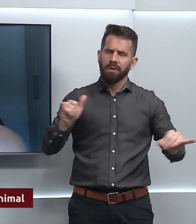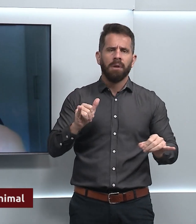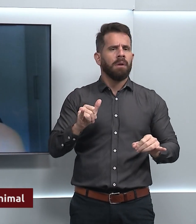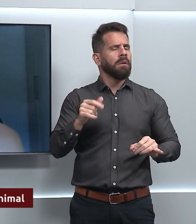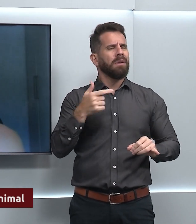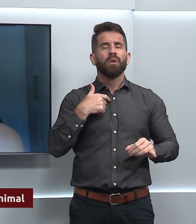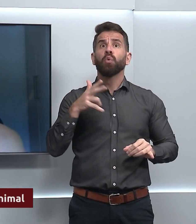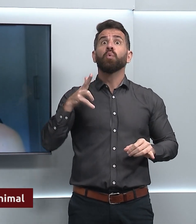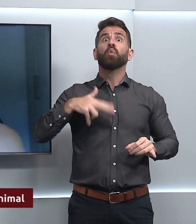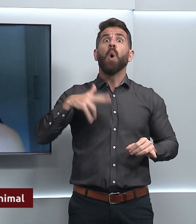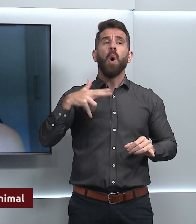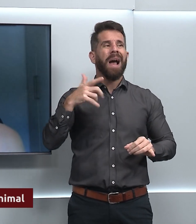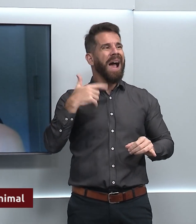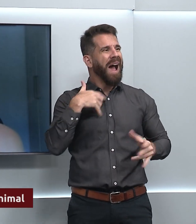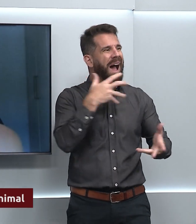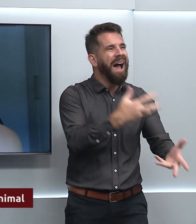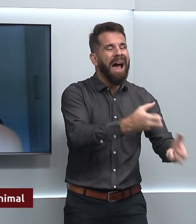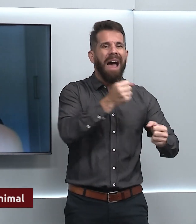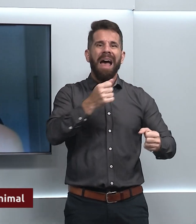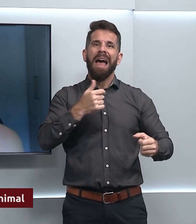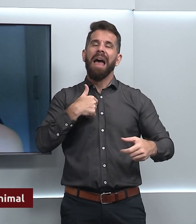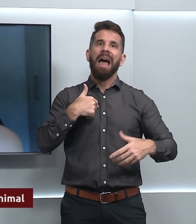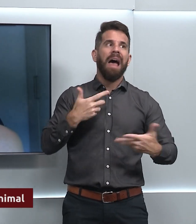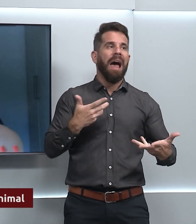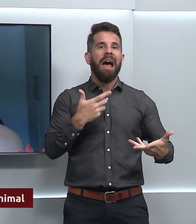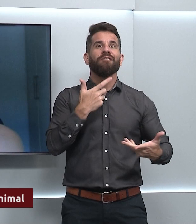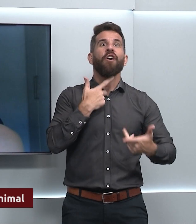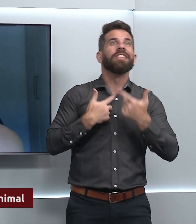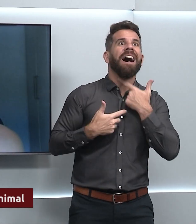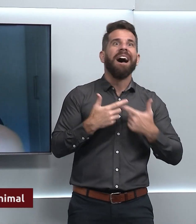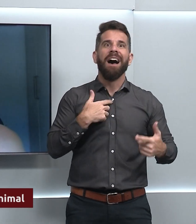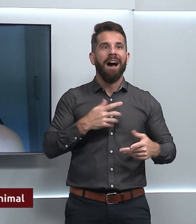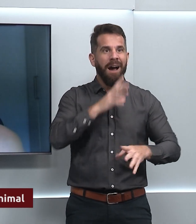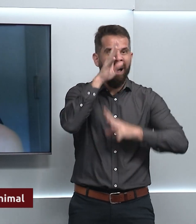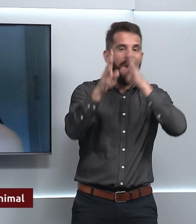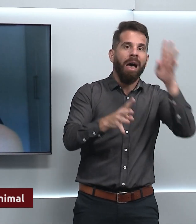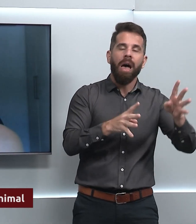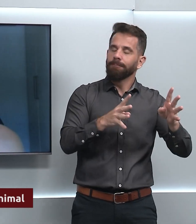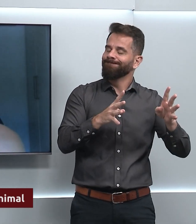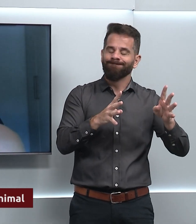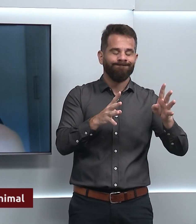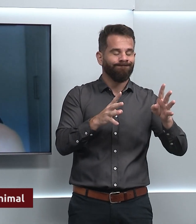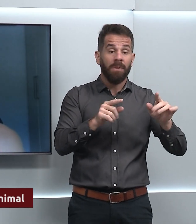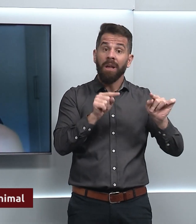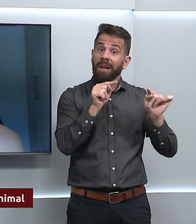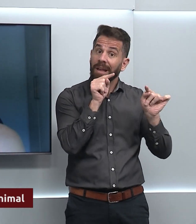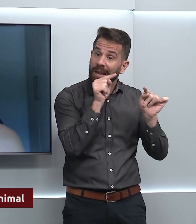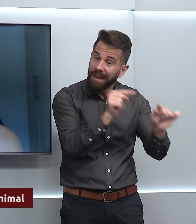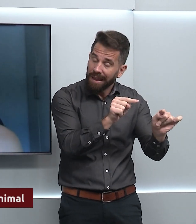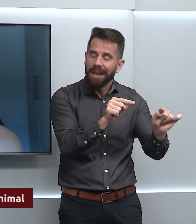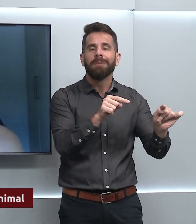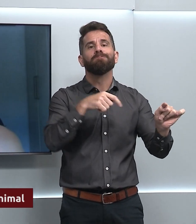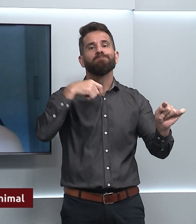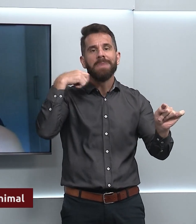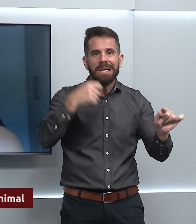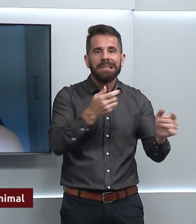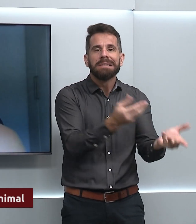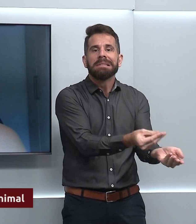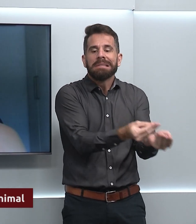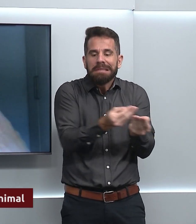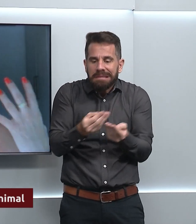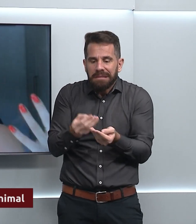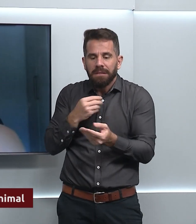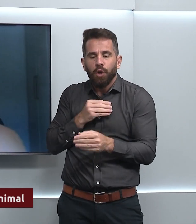nunca compre um animal por impulso. É uma vida que depende 100% de você, da sua família. Converse com seus